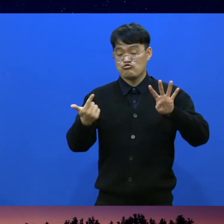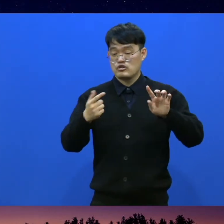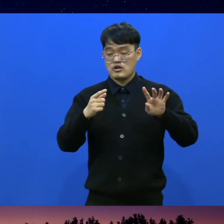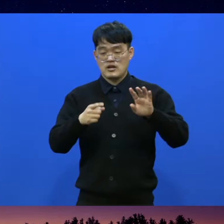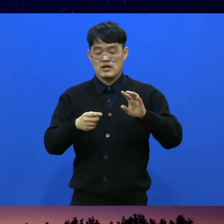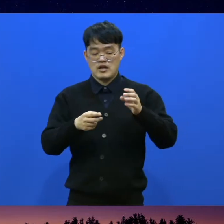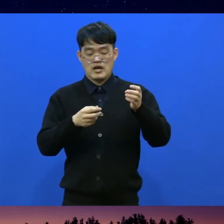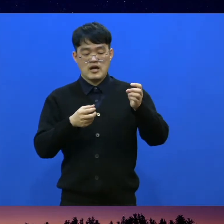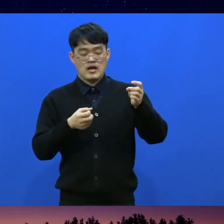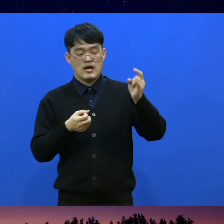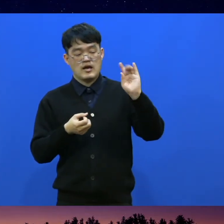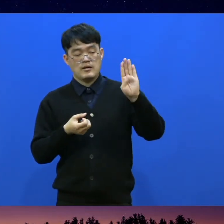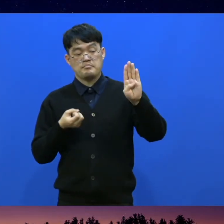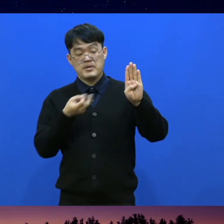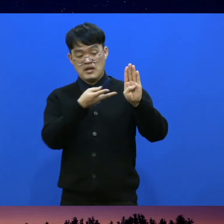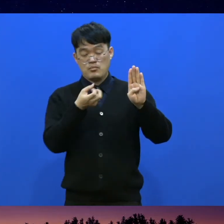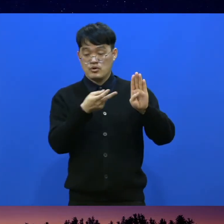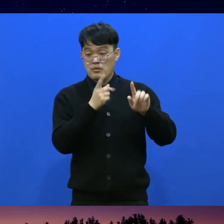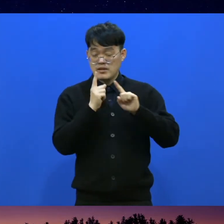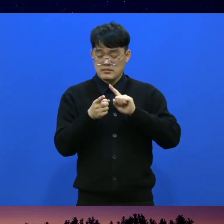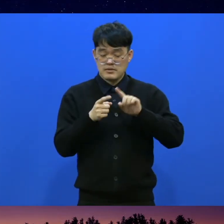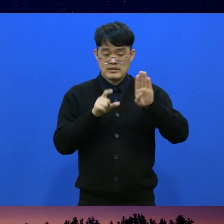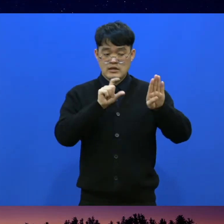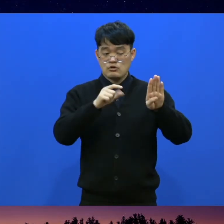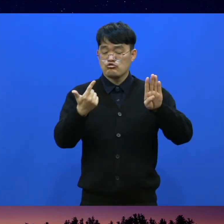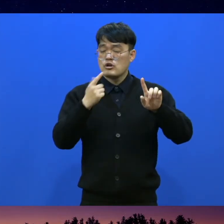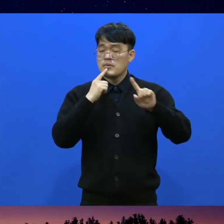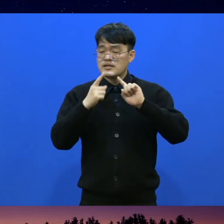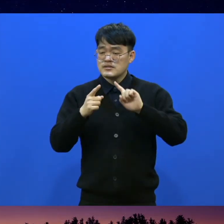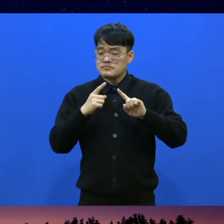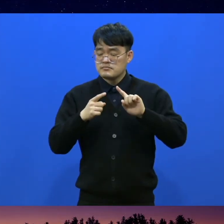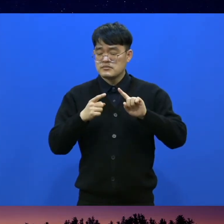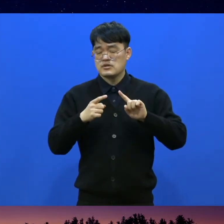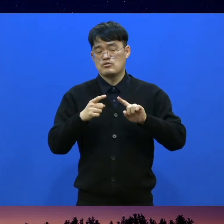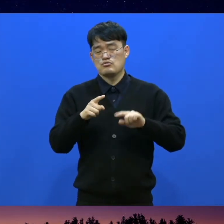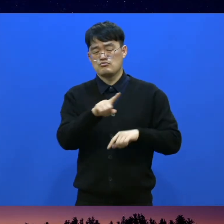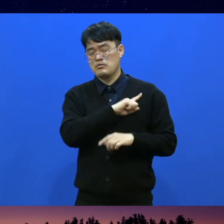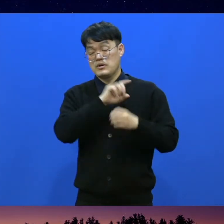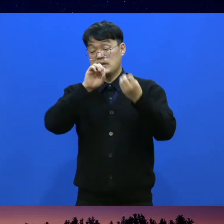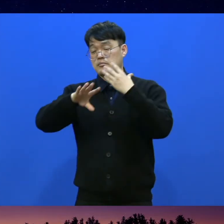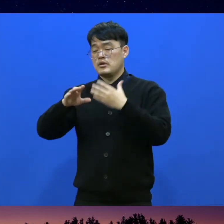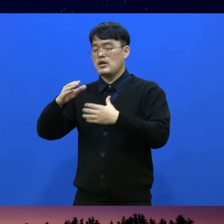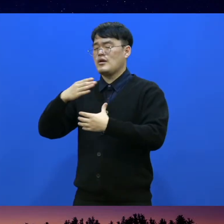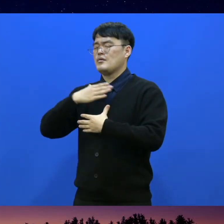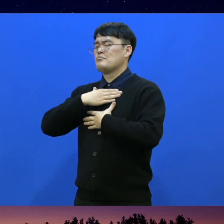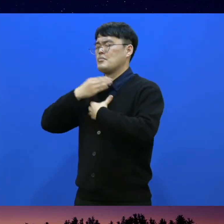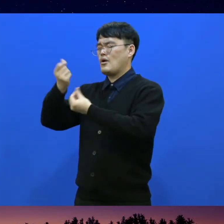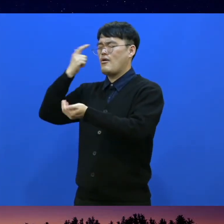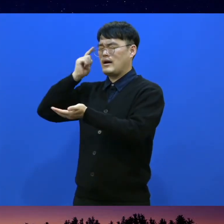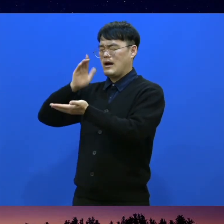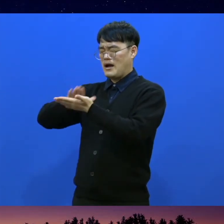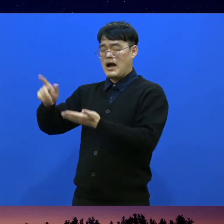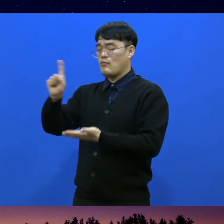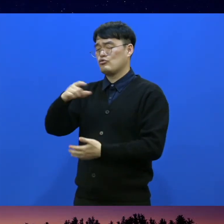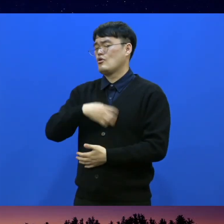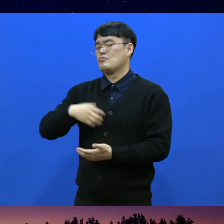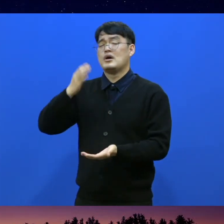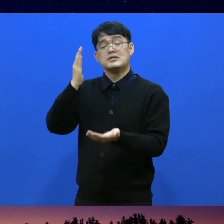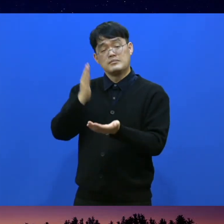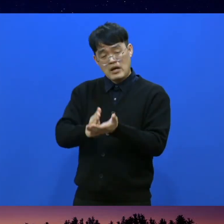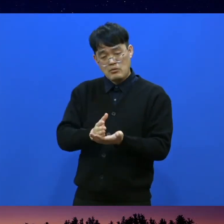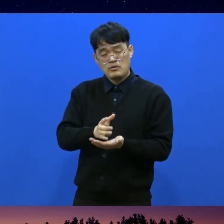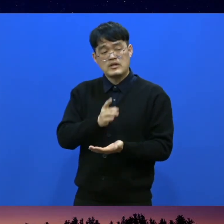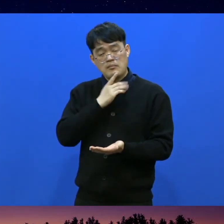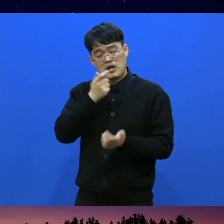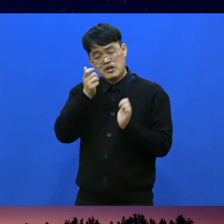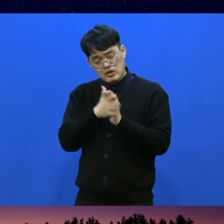4장 6절에 그랬잖아요. 여러분. 최고의 응답이 평강이에요. 평강. 아무것도 염려하지 말고 다만 기도와 간구로